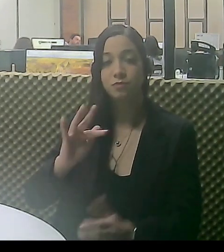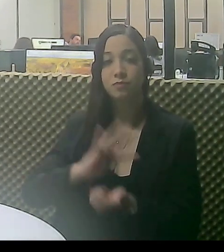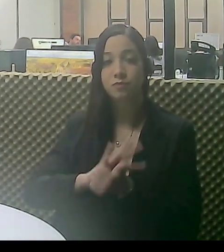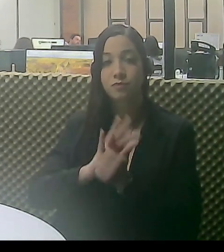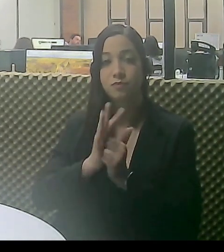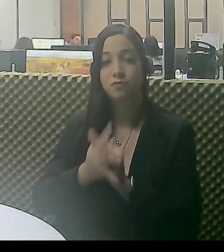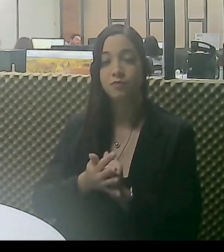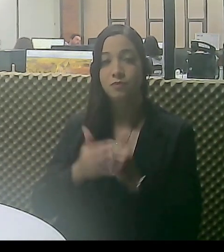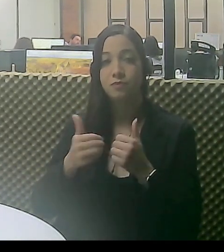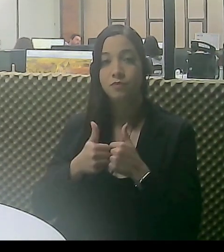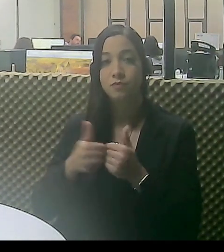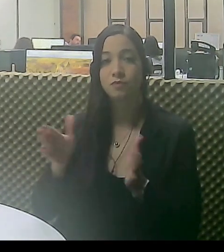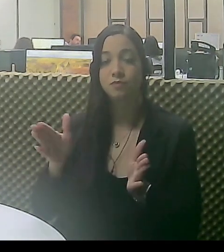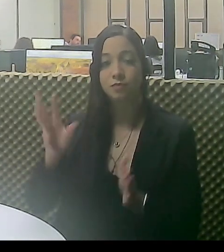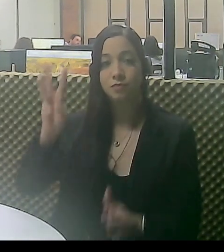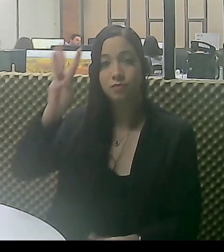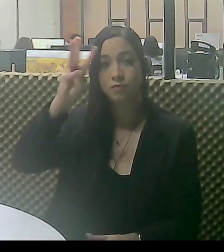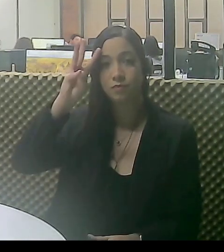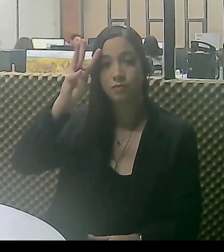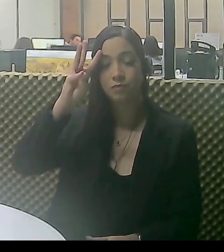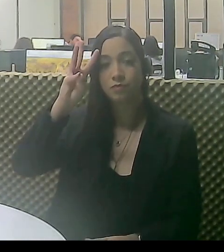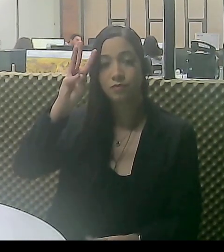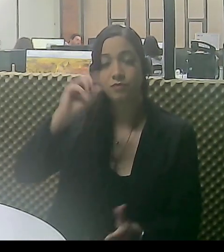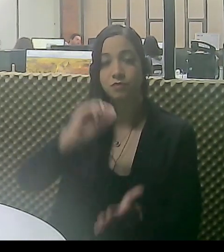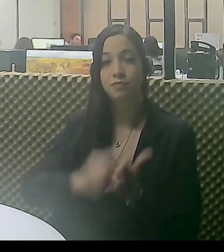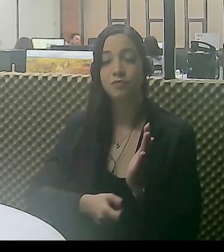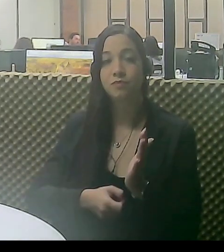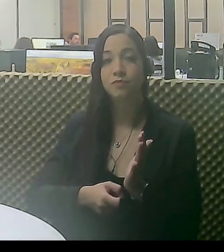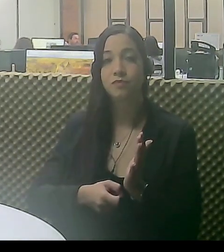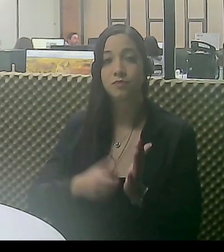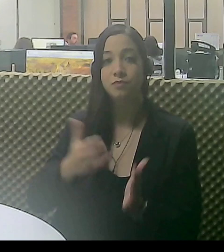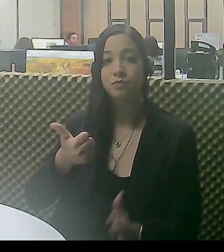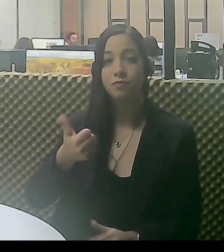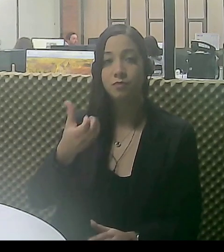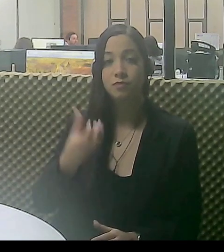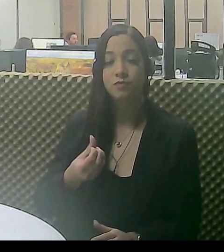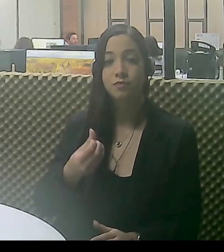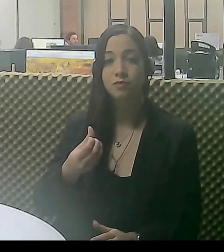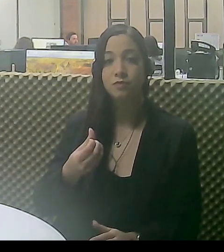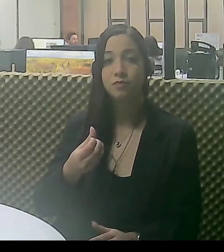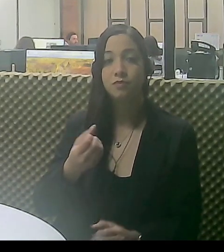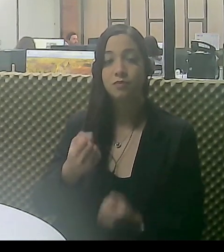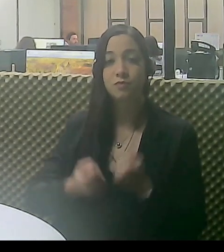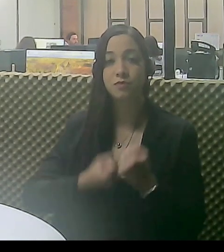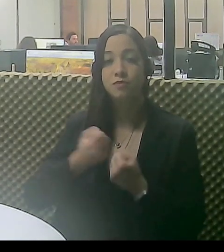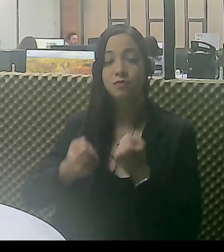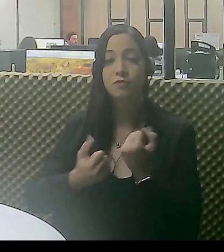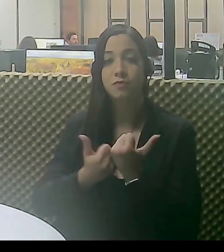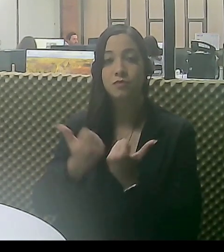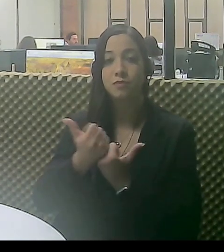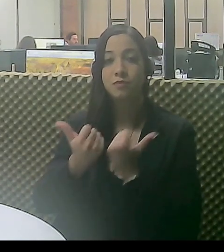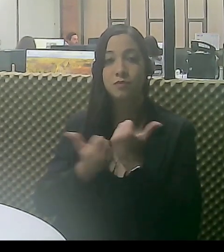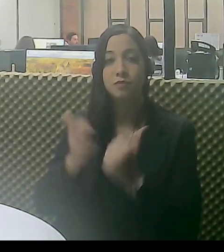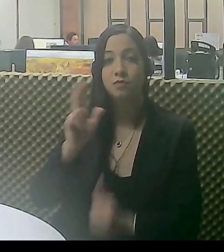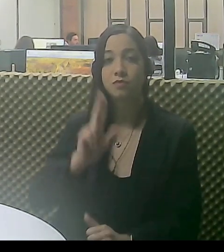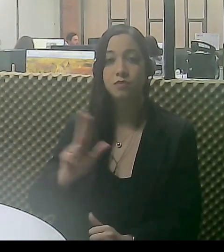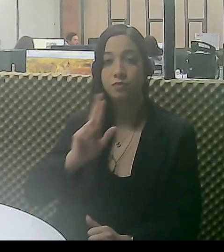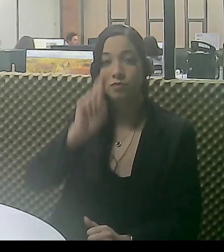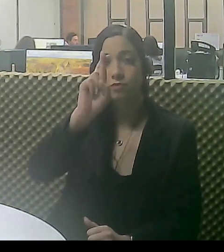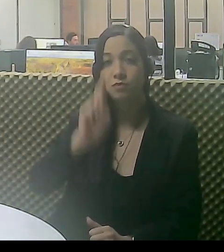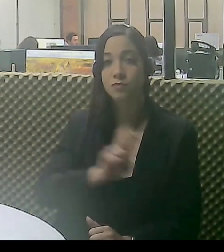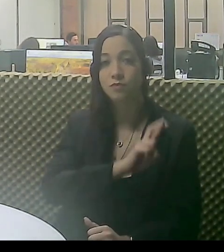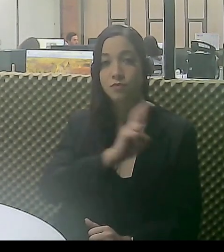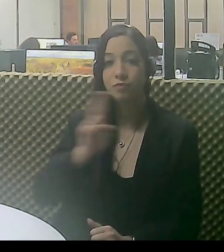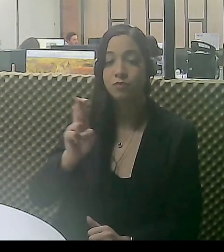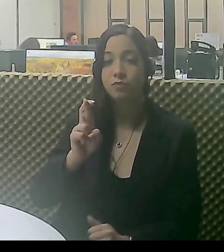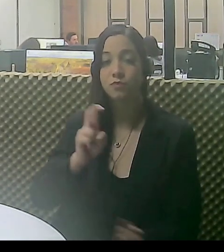FUTEL, vai abrir nesta terça-feira as inscrições para a 16ª edição da corrida de revezamento Uberlândia-Romaria.